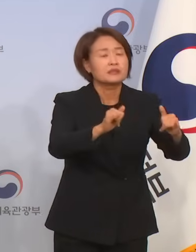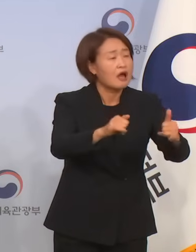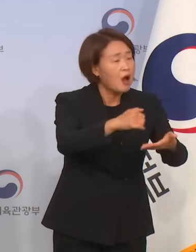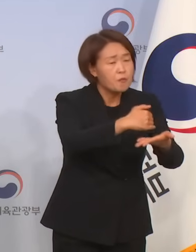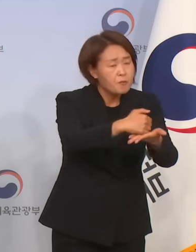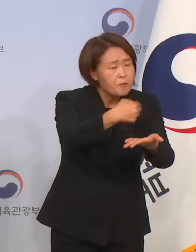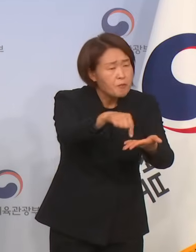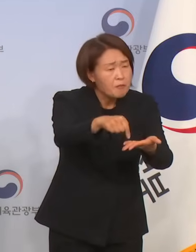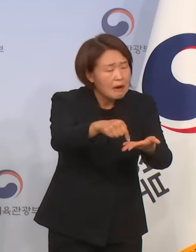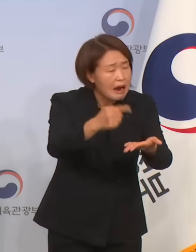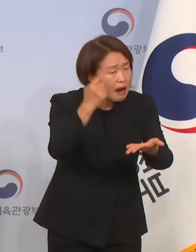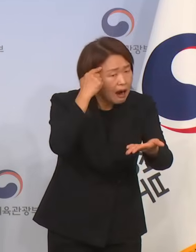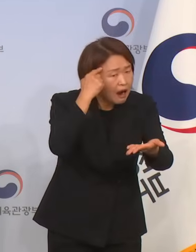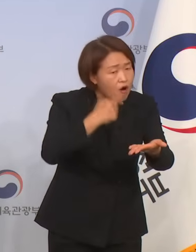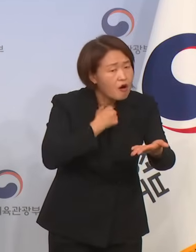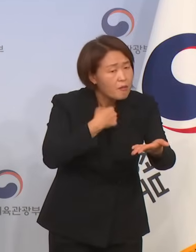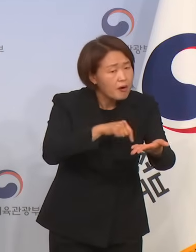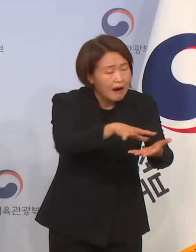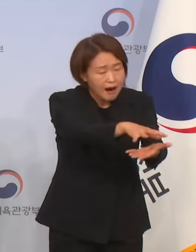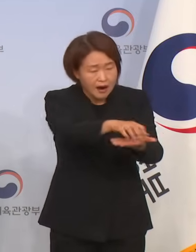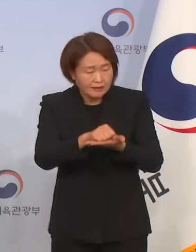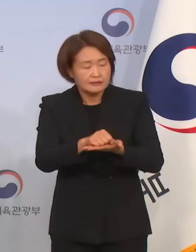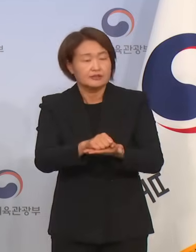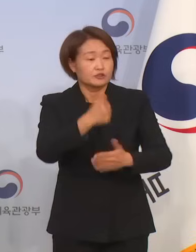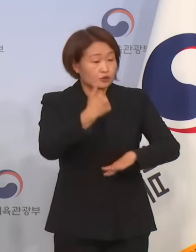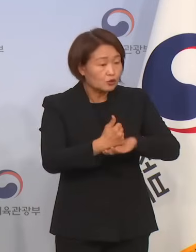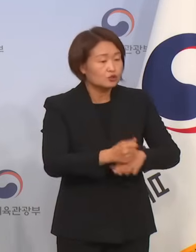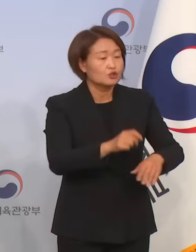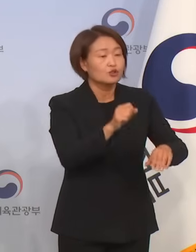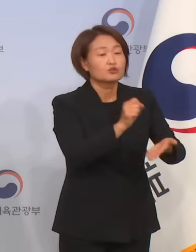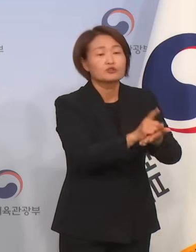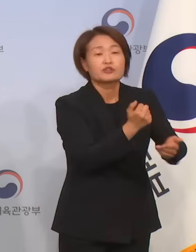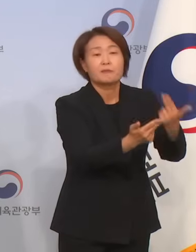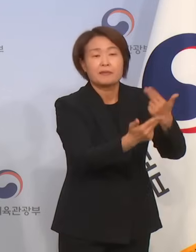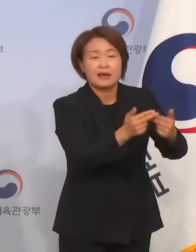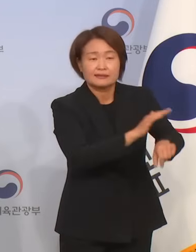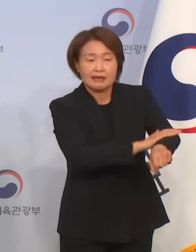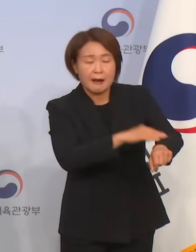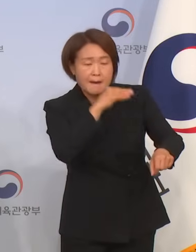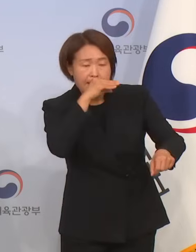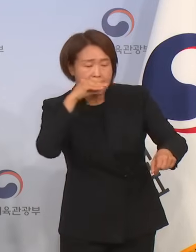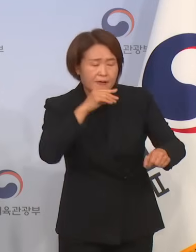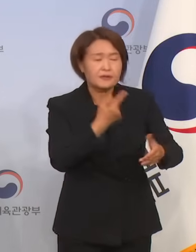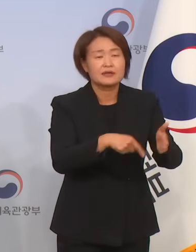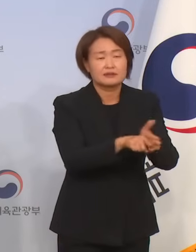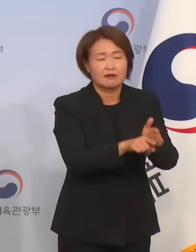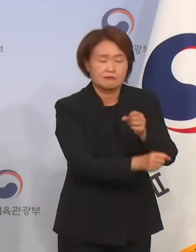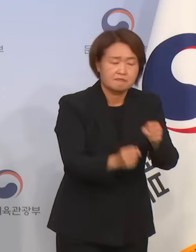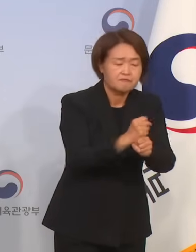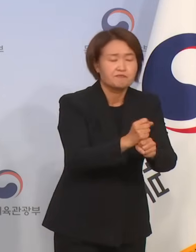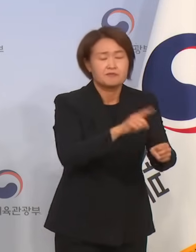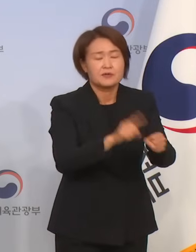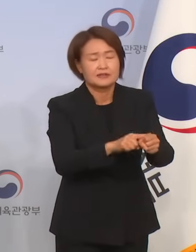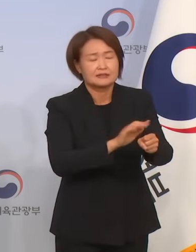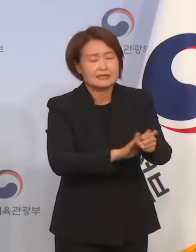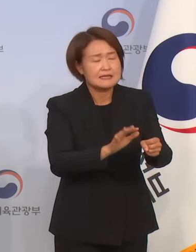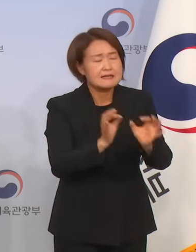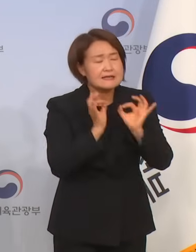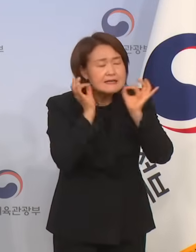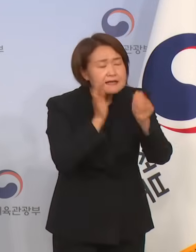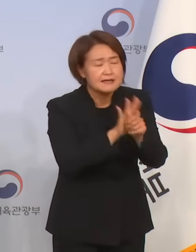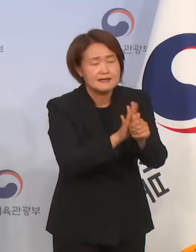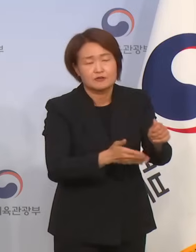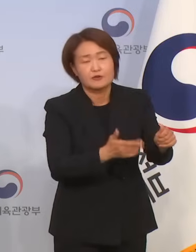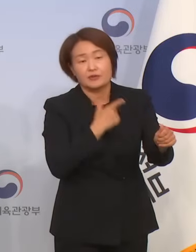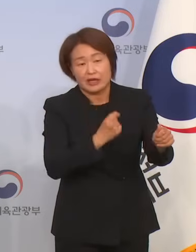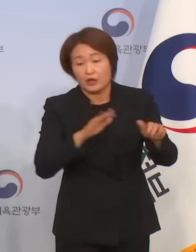수렴해서 축구협회가 바로 설 수 있을 때까지 그 최선을 다할 계획입니다. 이번 감사를 통해서